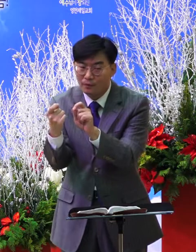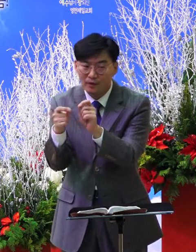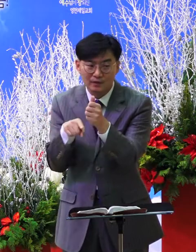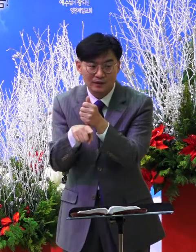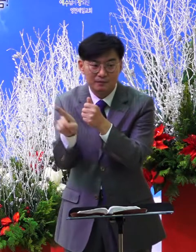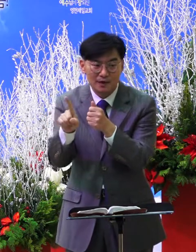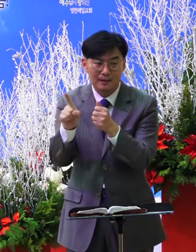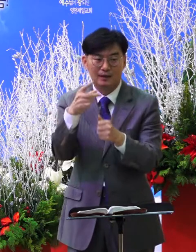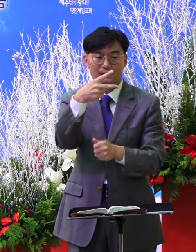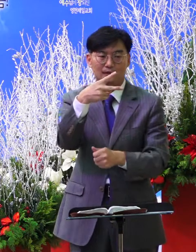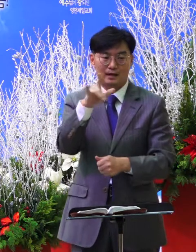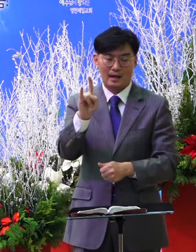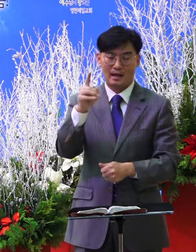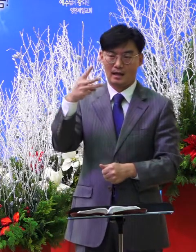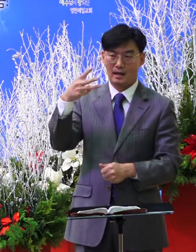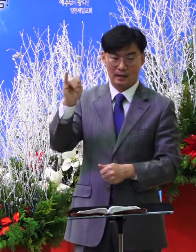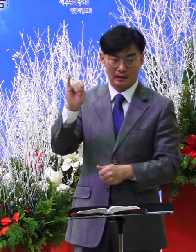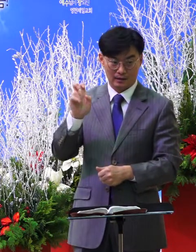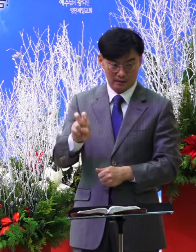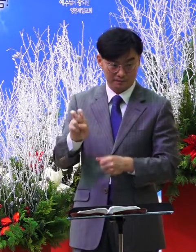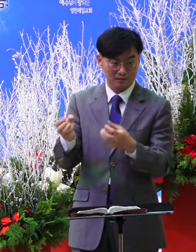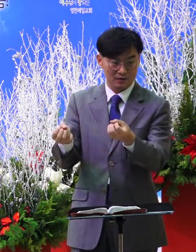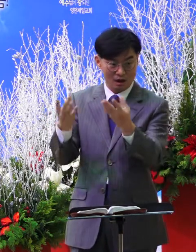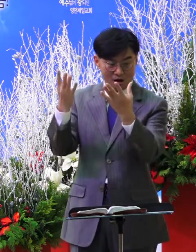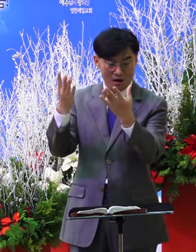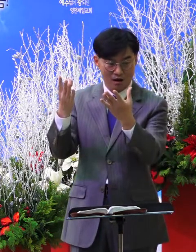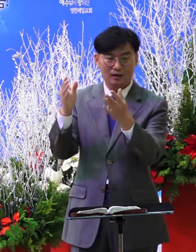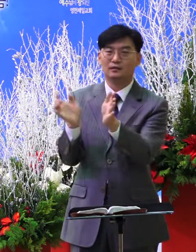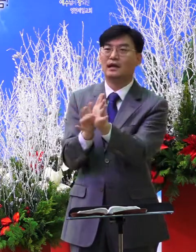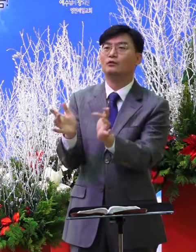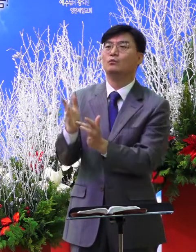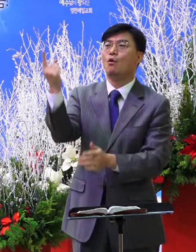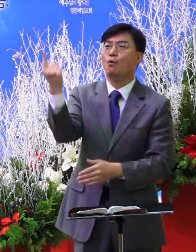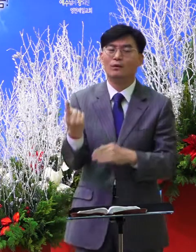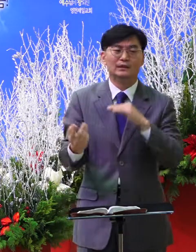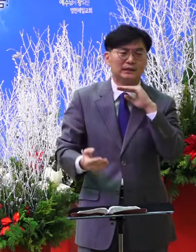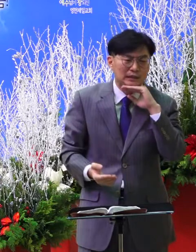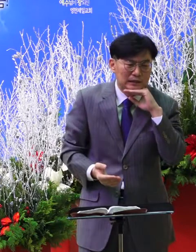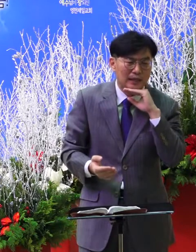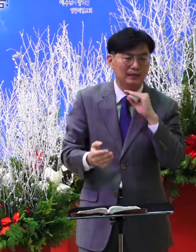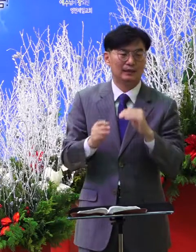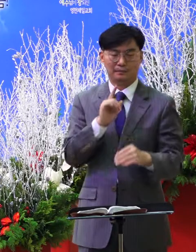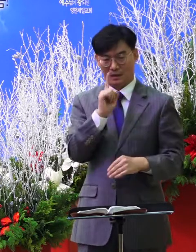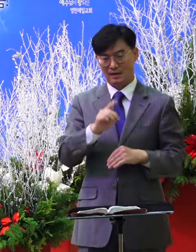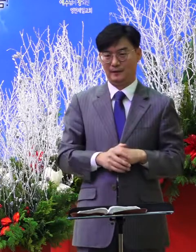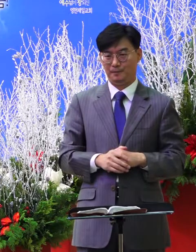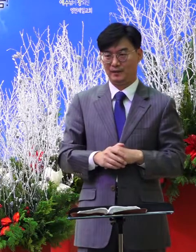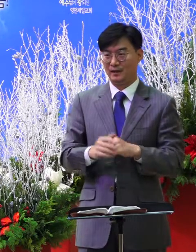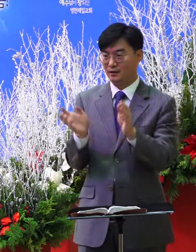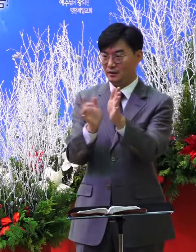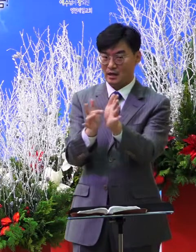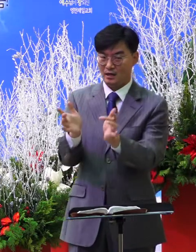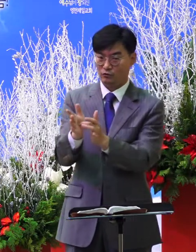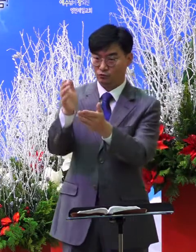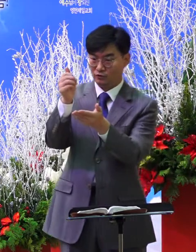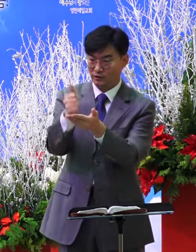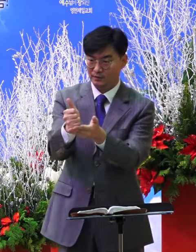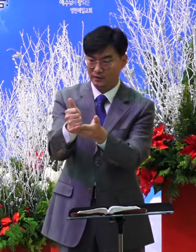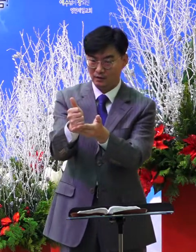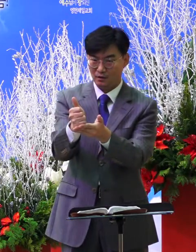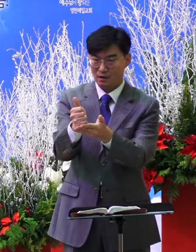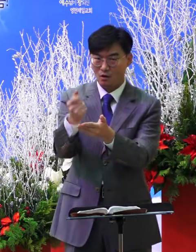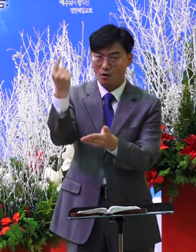인내와 기다림을 배우는데, 수천 년 전부터 메시아 예수 그리스도를